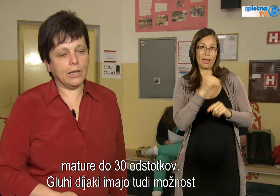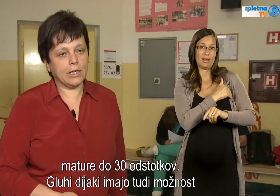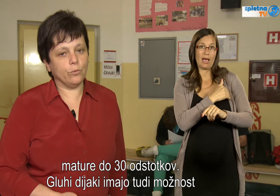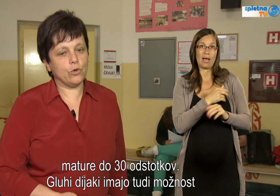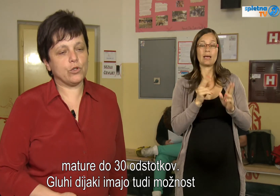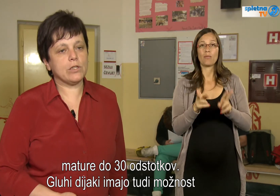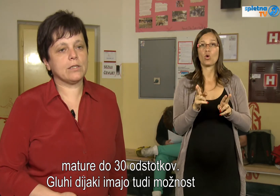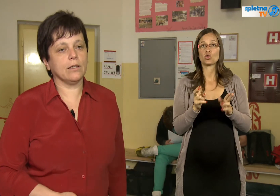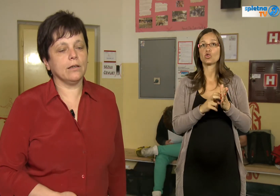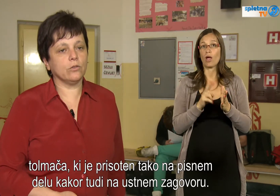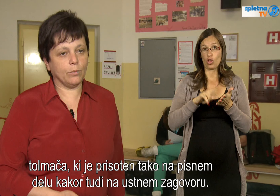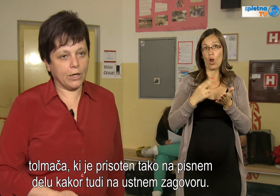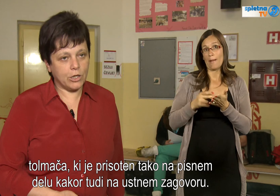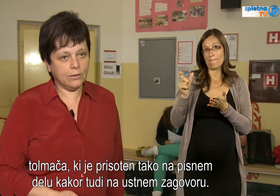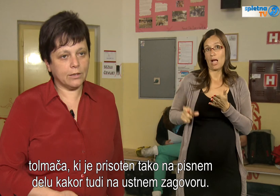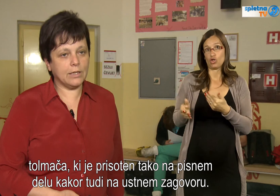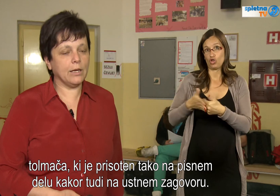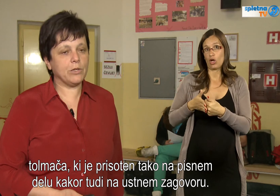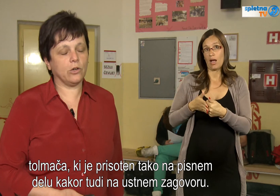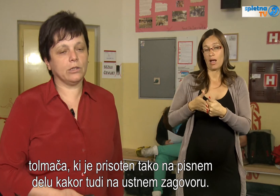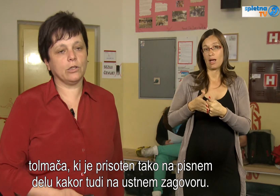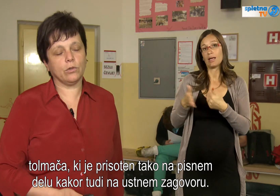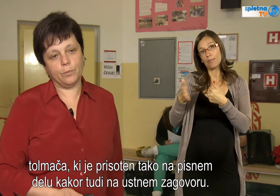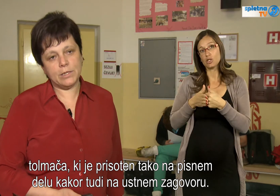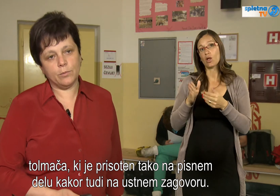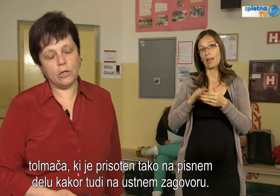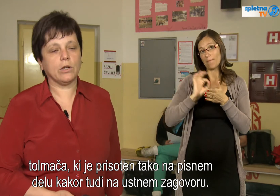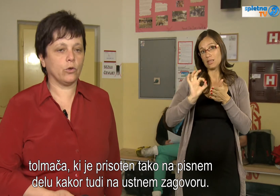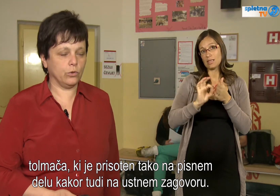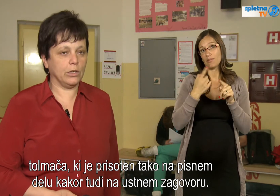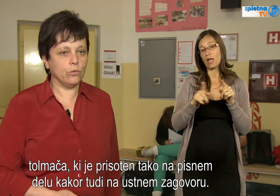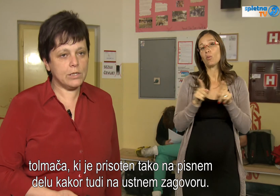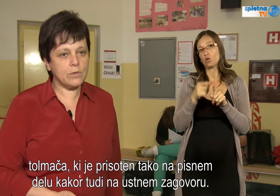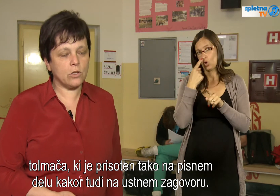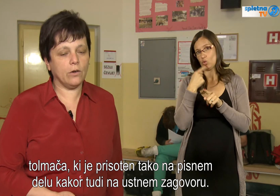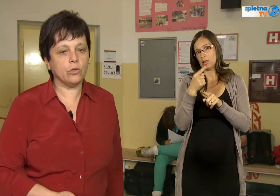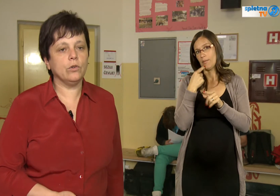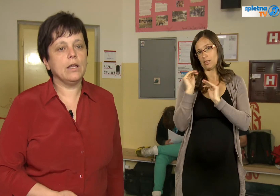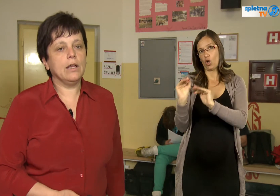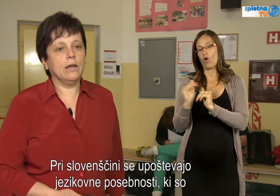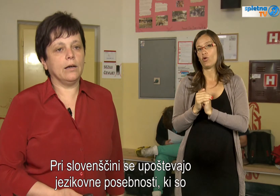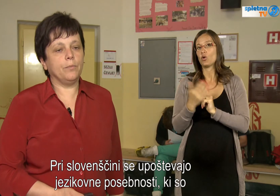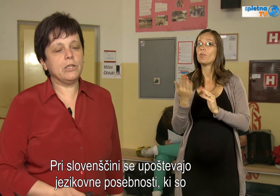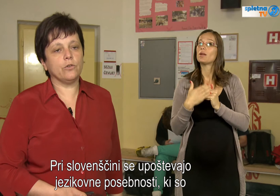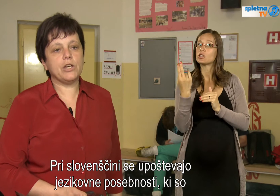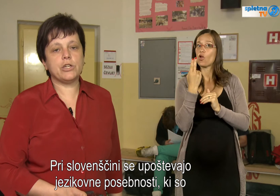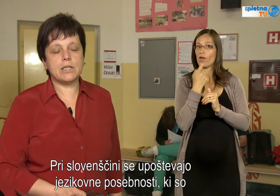dijaki možnost tolmača, ki je prisoten tako na pisnem delu, kakor tudi na ustnem zagovoru. Pri slovenščini se